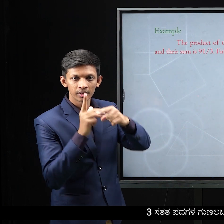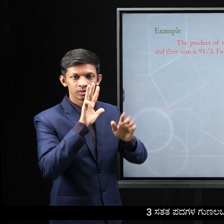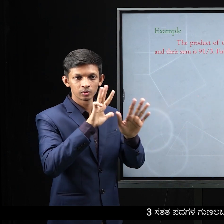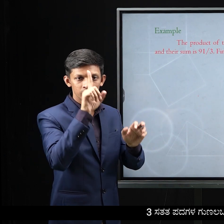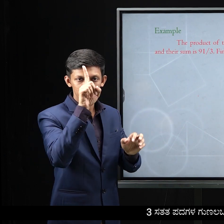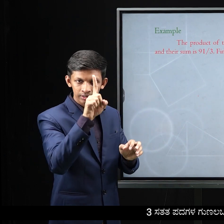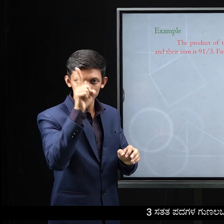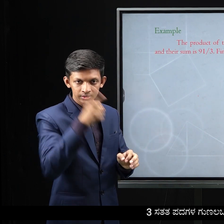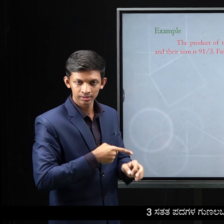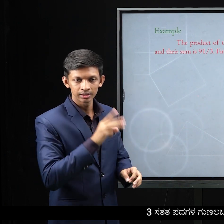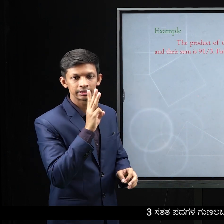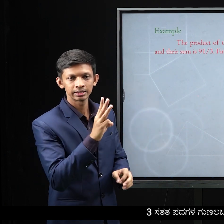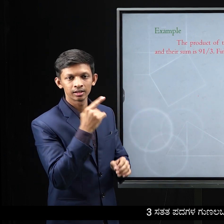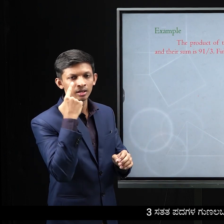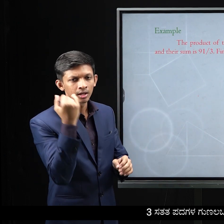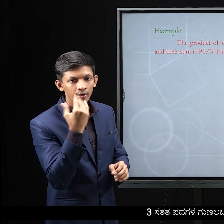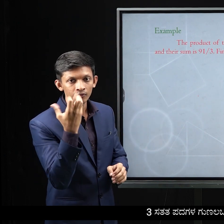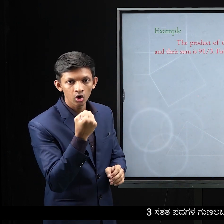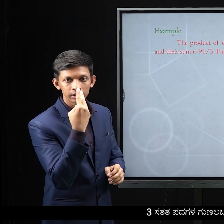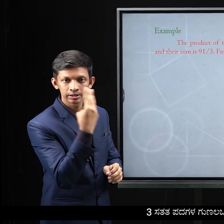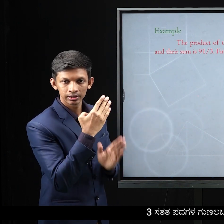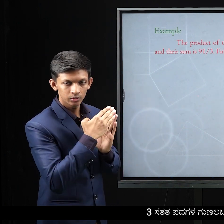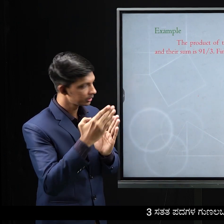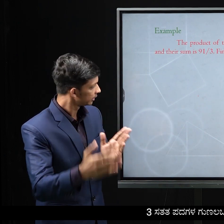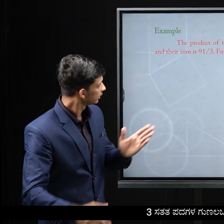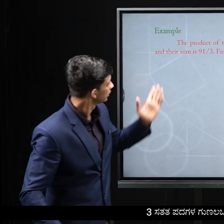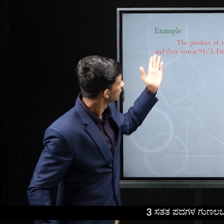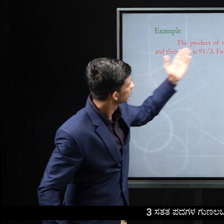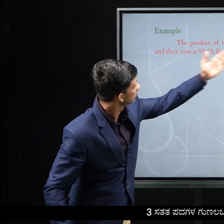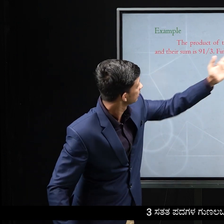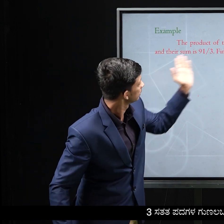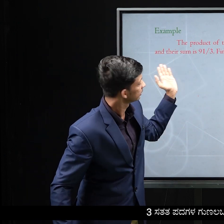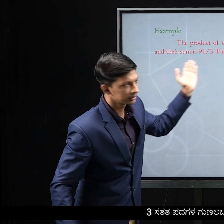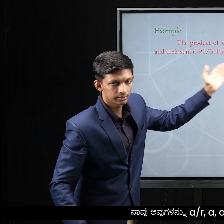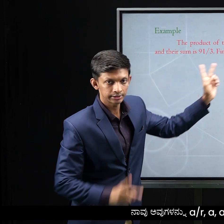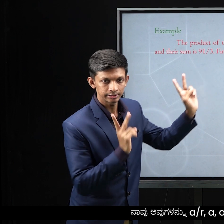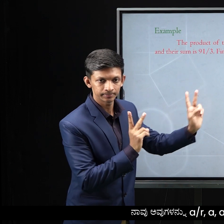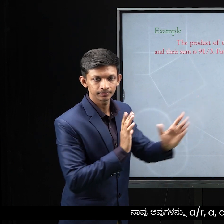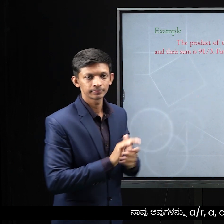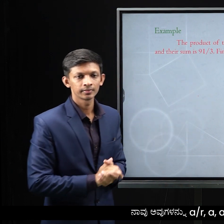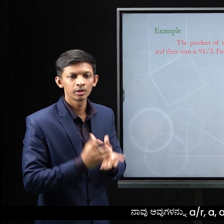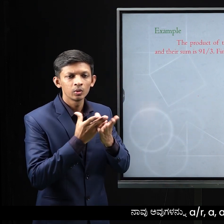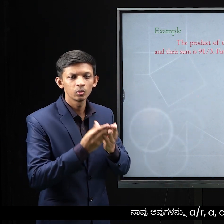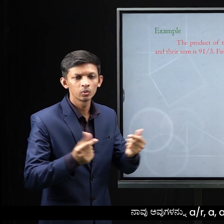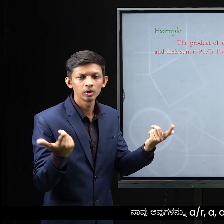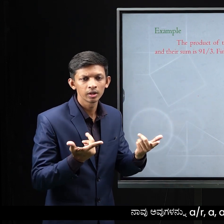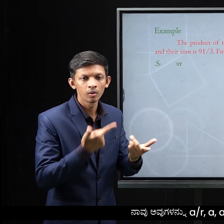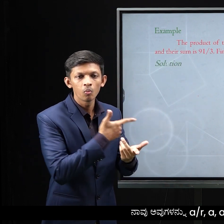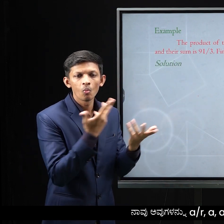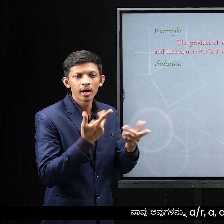ಪರಿಹಾರ: 3 ಸತತ ಪದಗಳ ಗುಣಲಬ್ಧವನ್ನು ನೀಡಿರುವುದರಿಂದ ನಾವು ಅವುಗಳನ್ನು a/r